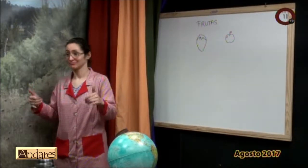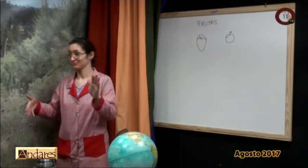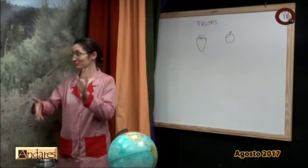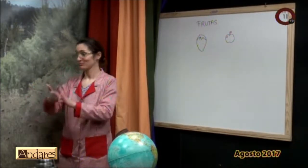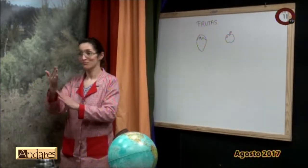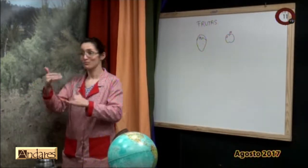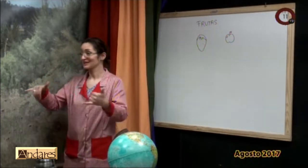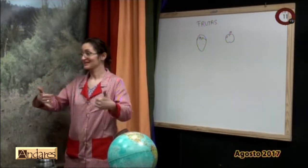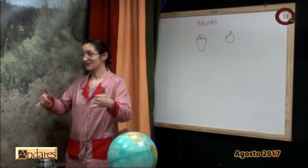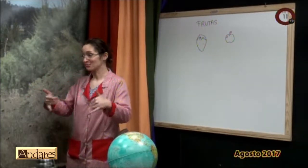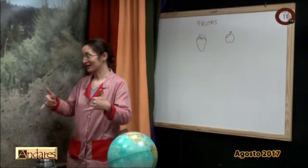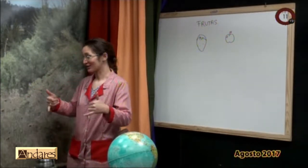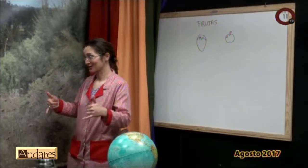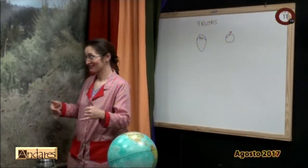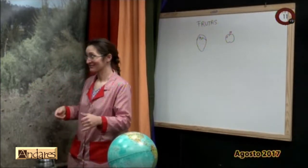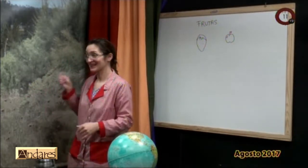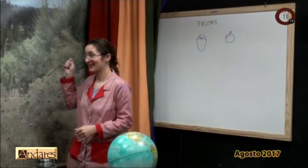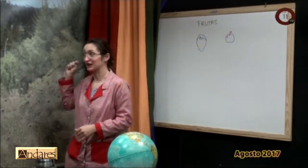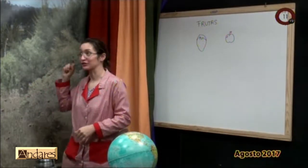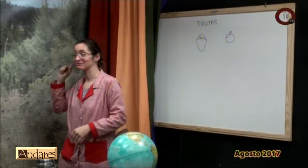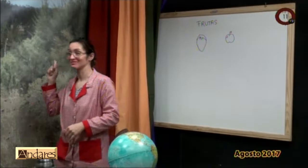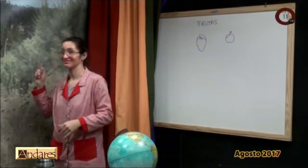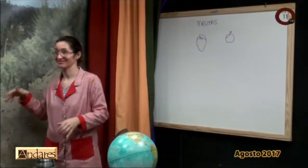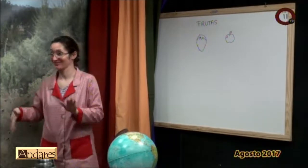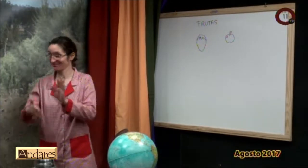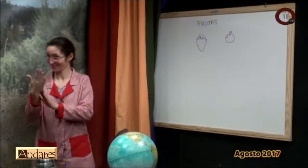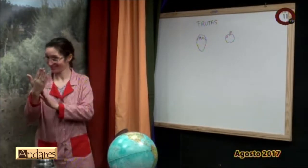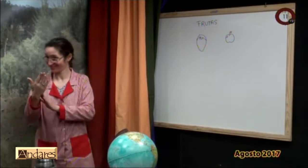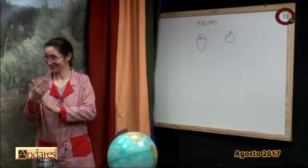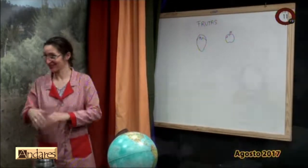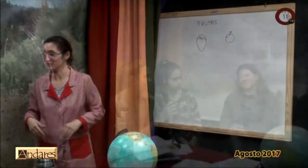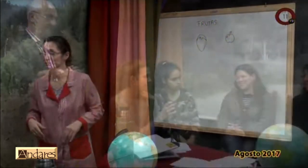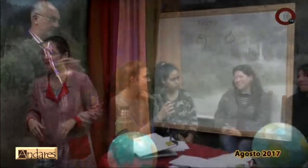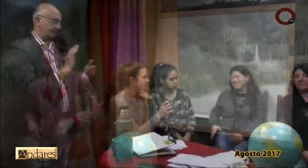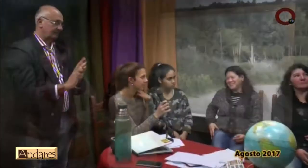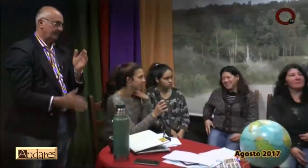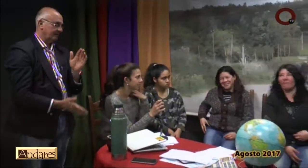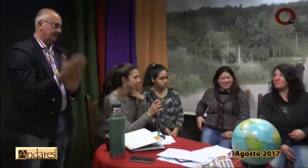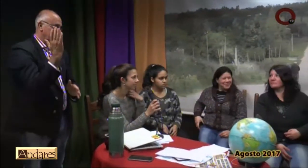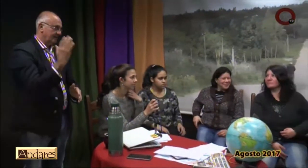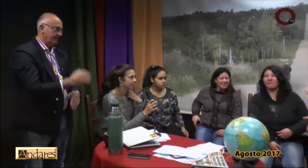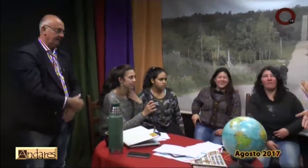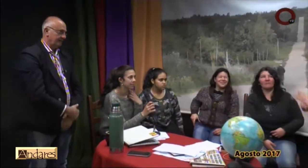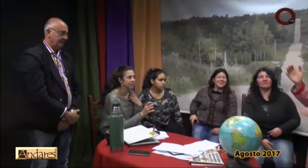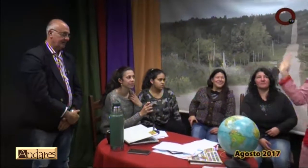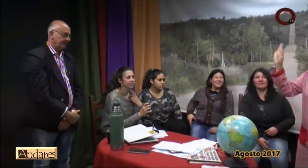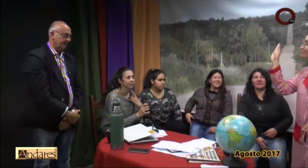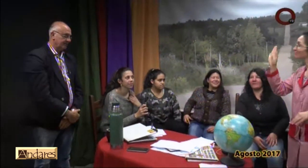van